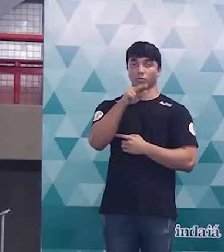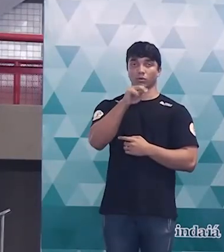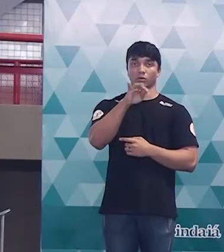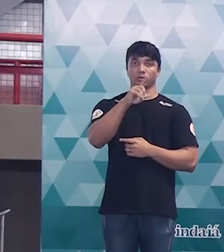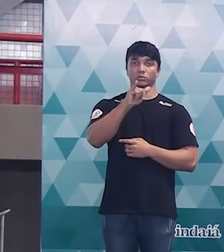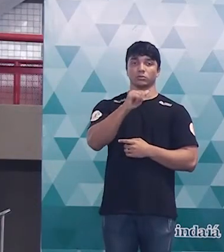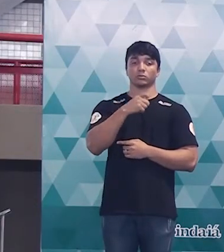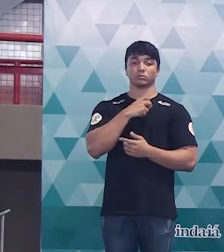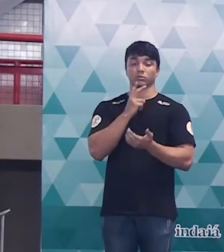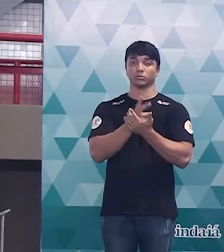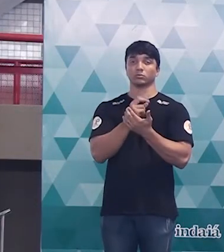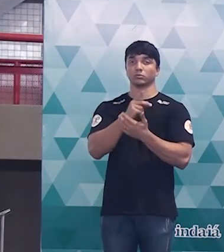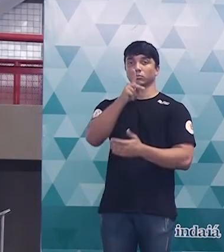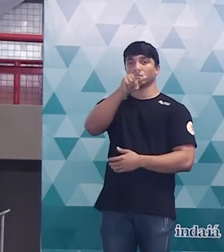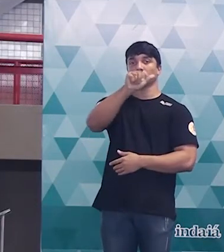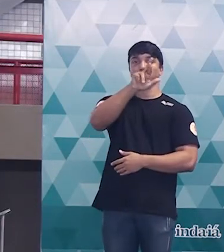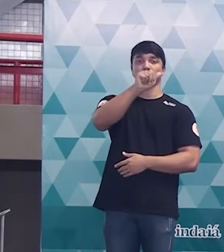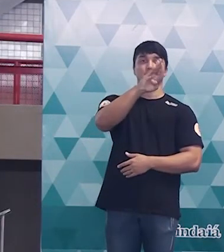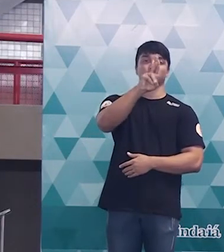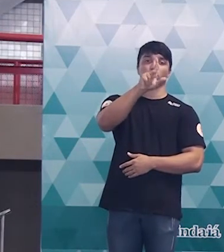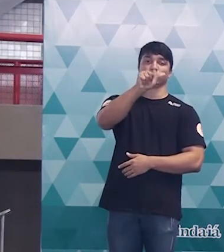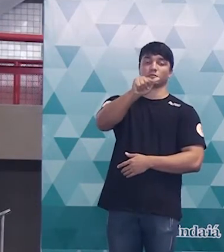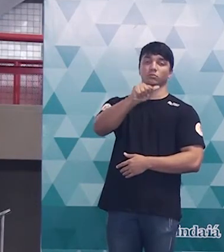uma parábola. Bom,